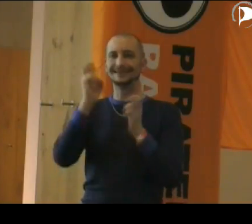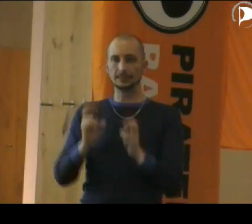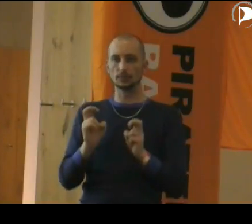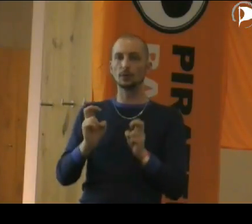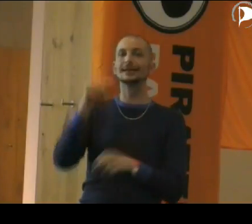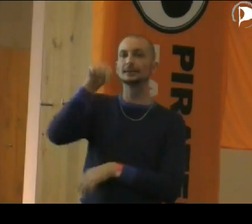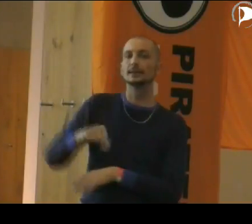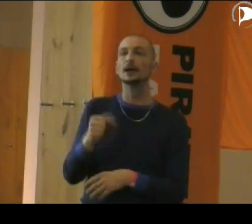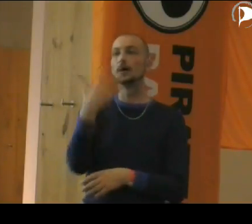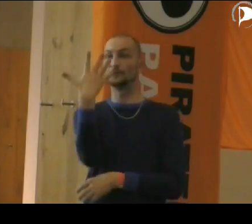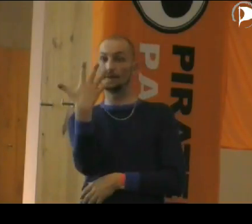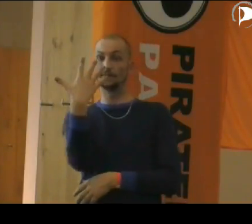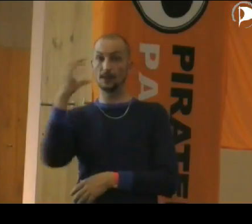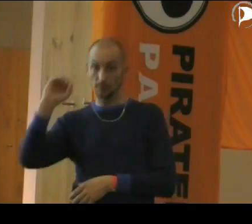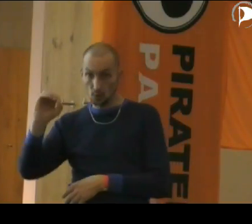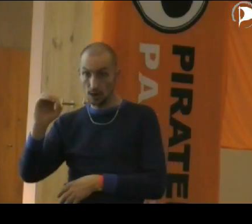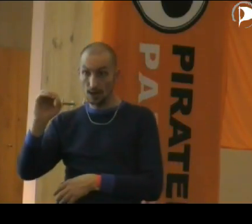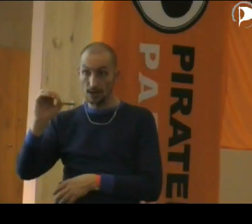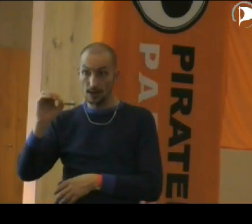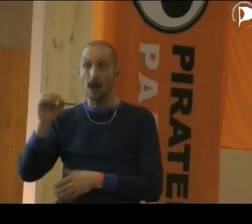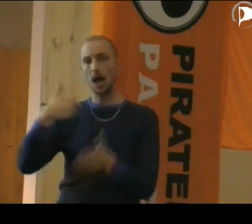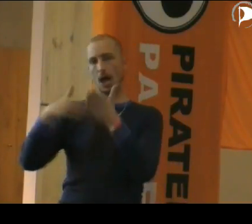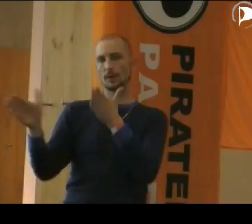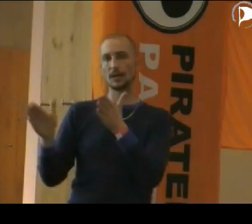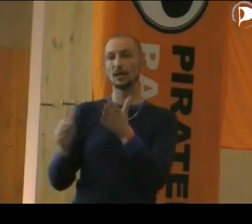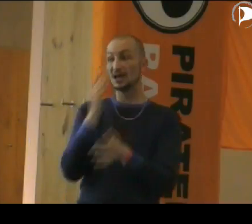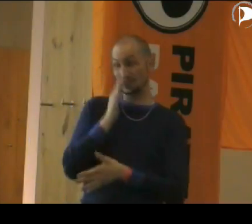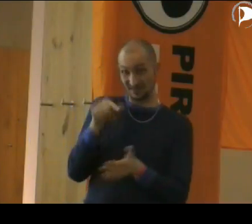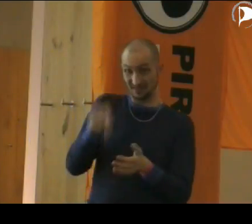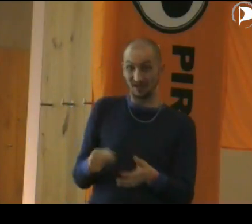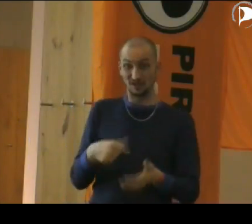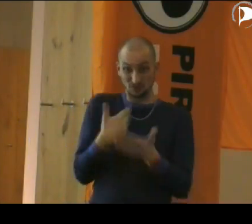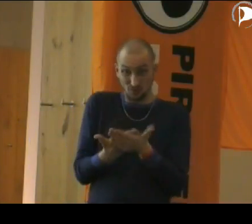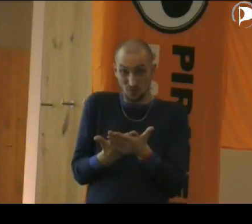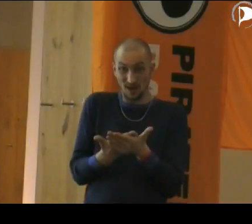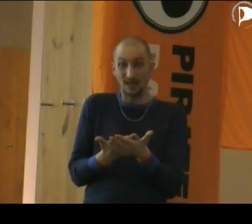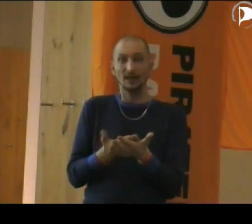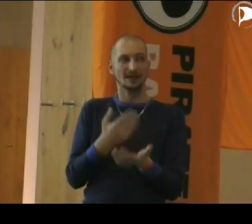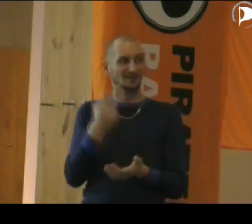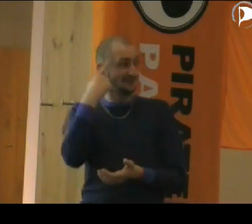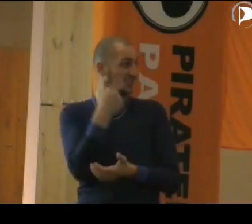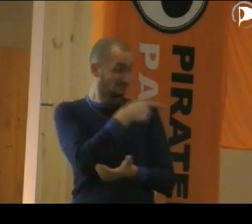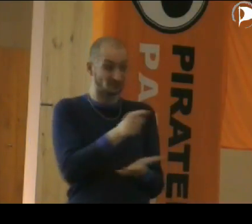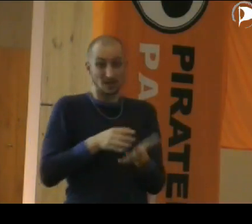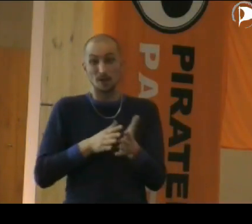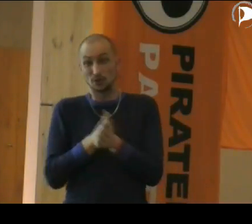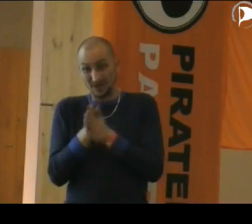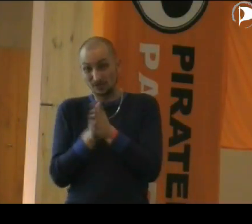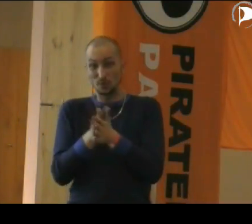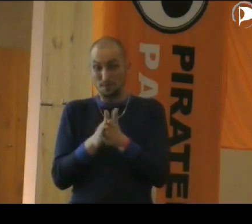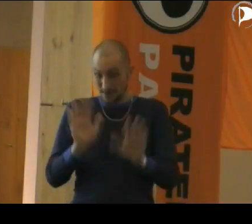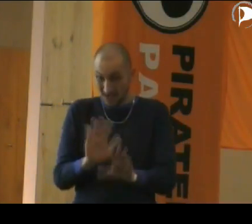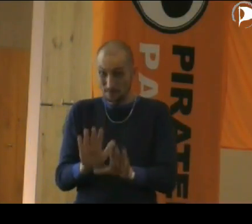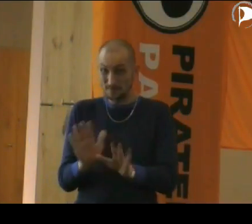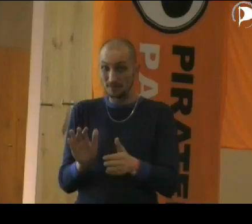es mit ihr ist wenn man erster bittet und dann so ab grübelt die multiple daran ist aber ich habe das probiert ich